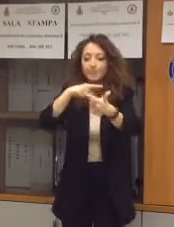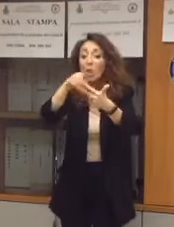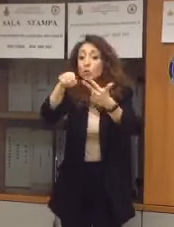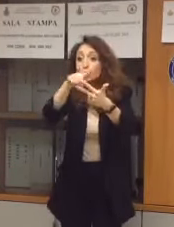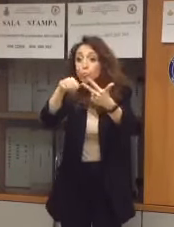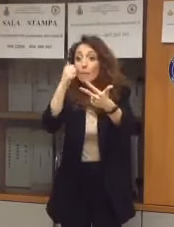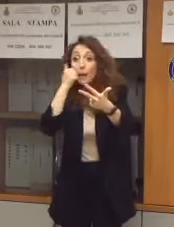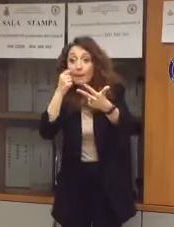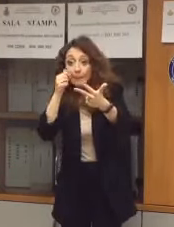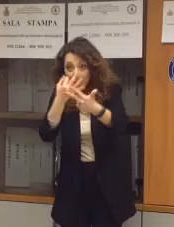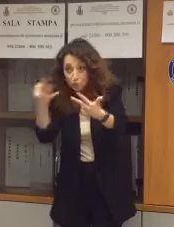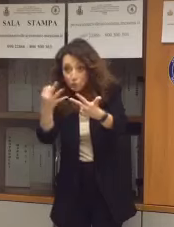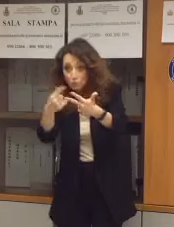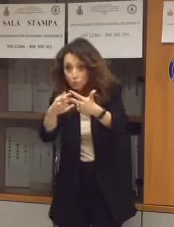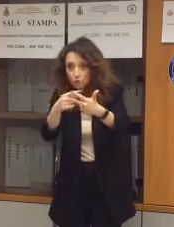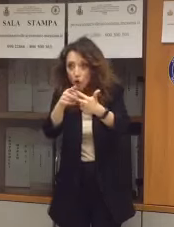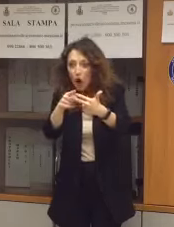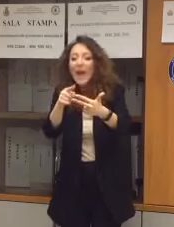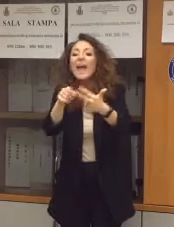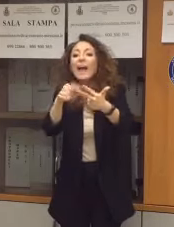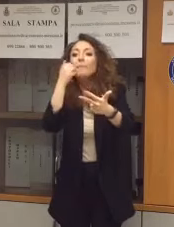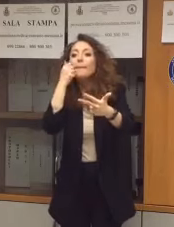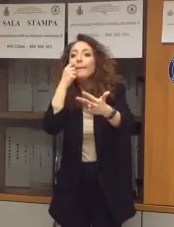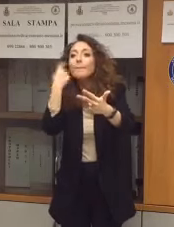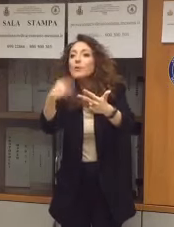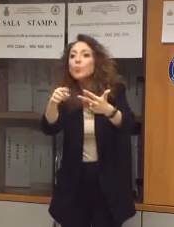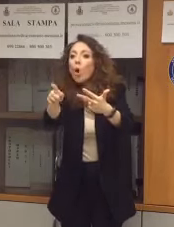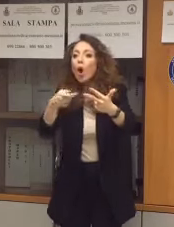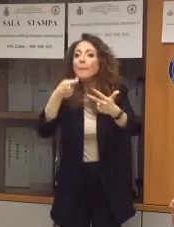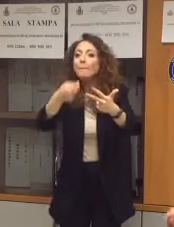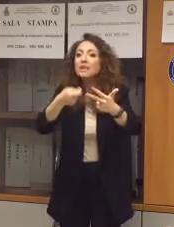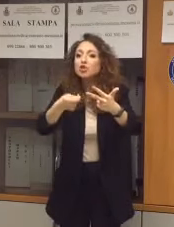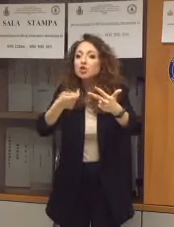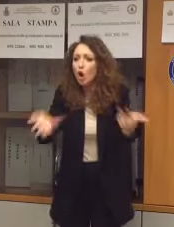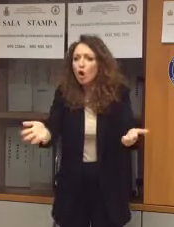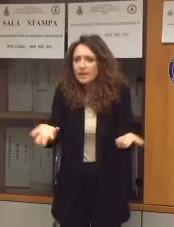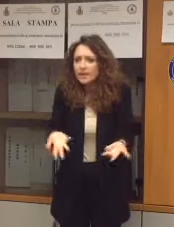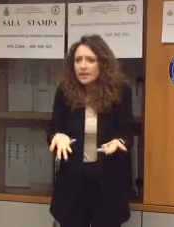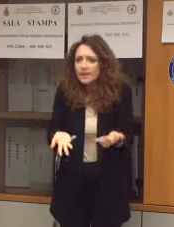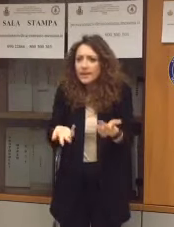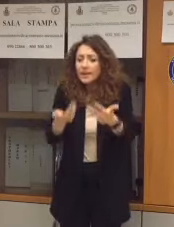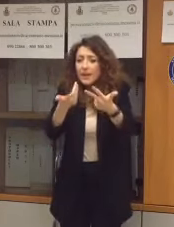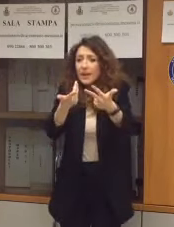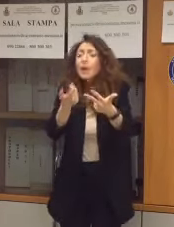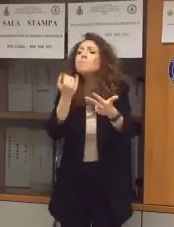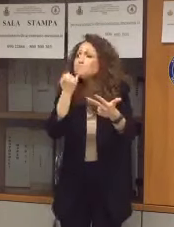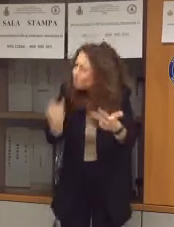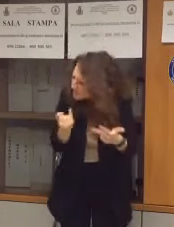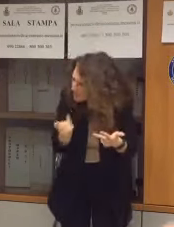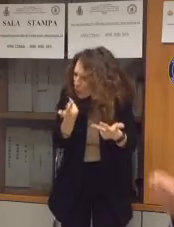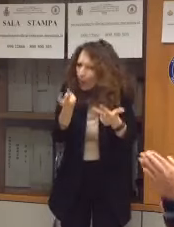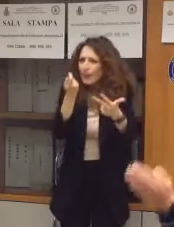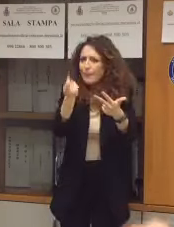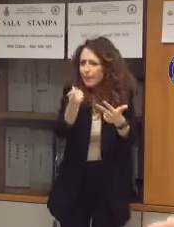due genitori, e i genitori in ogni caso prendono delle pensioni, pur minime,